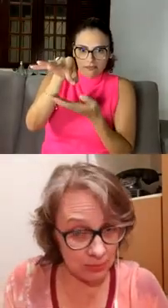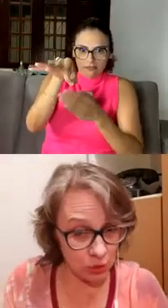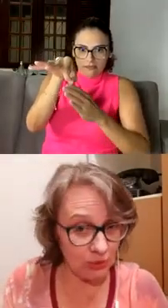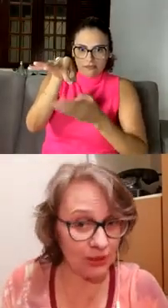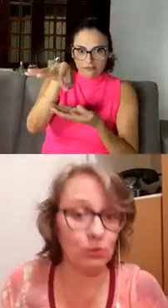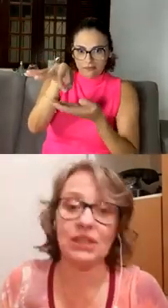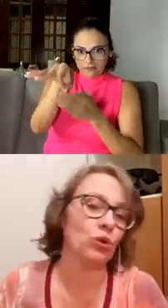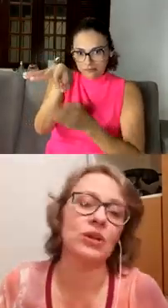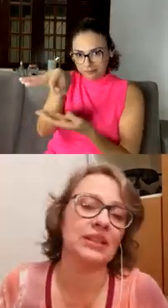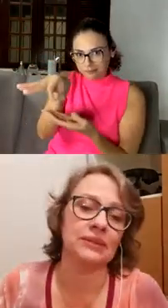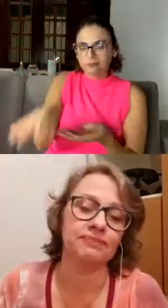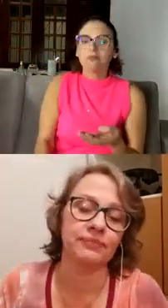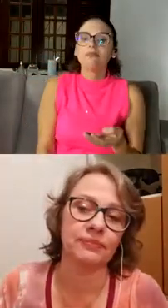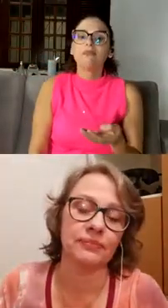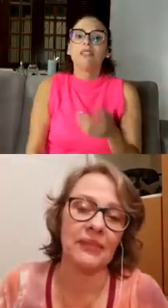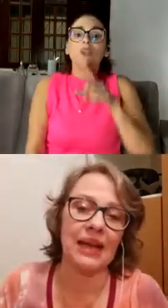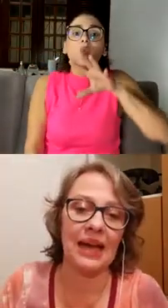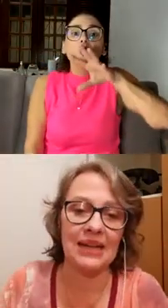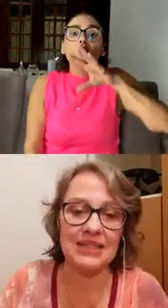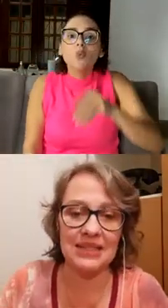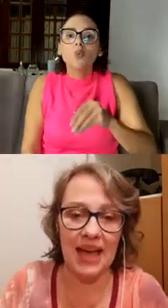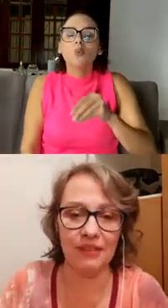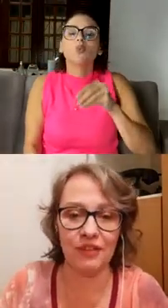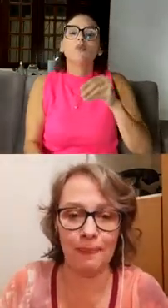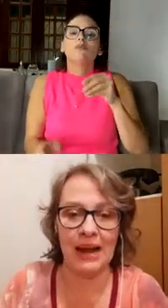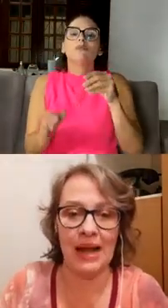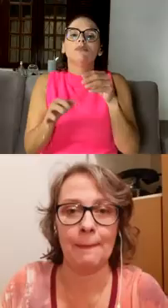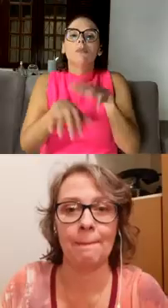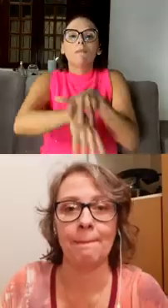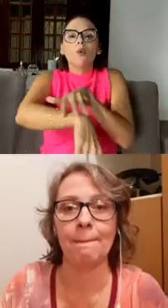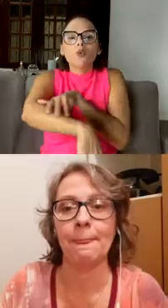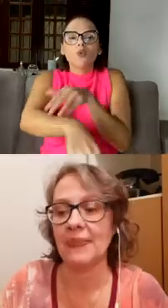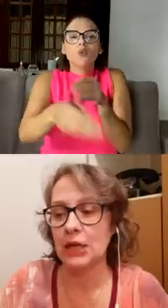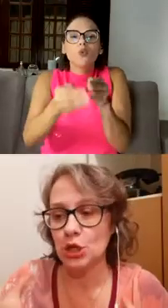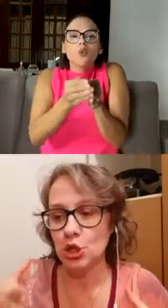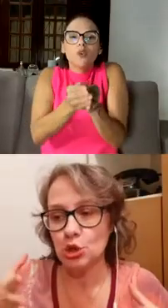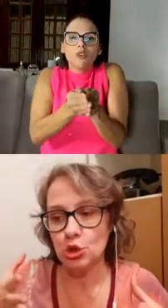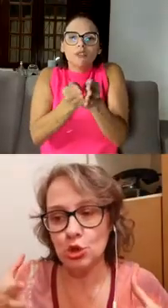Essa musculatura toda, ela serve para